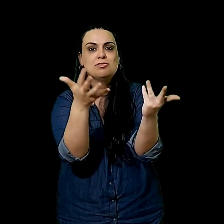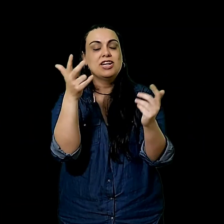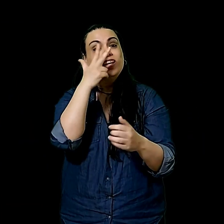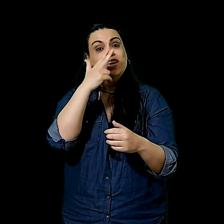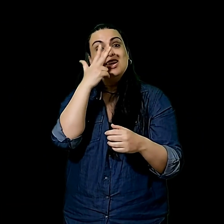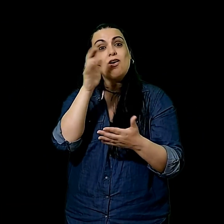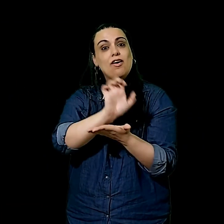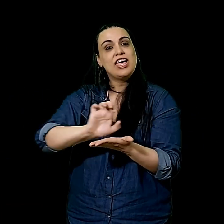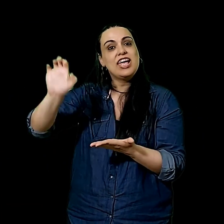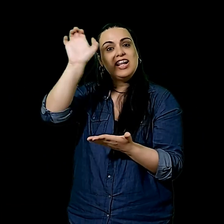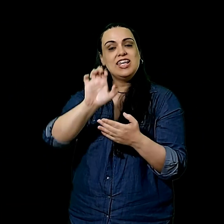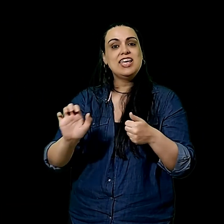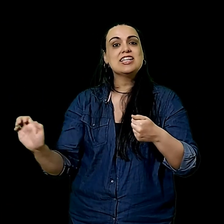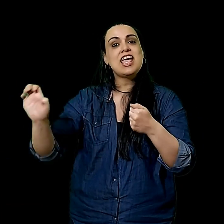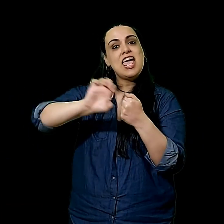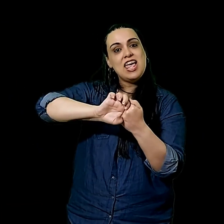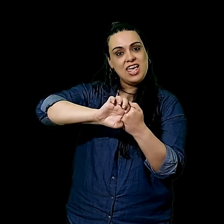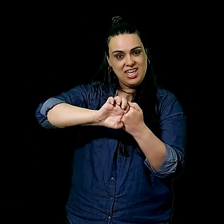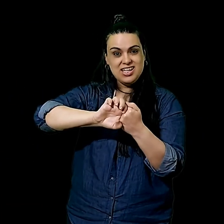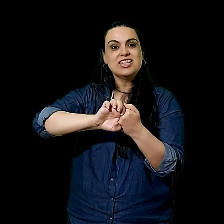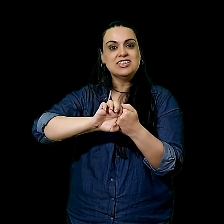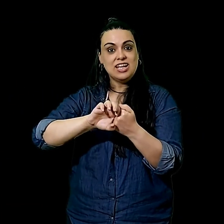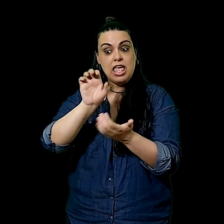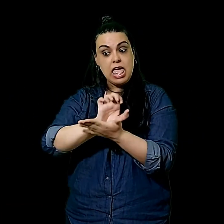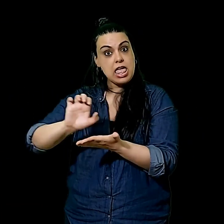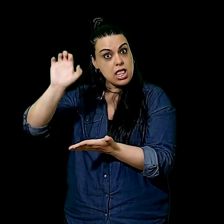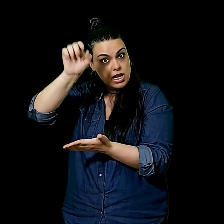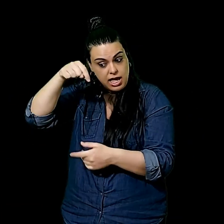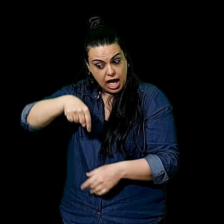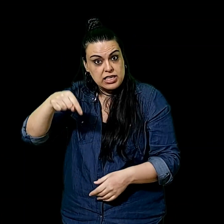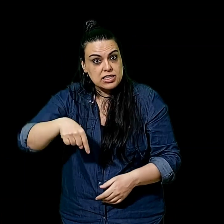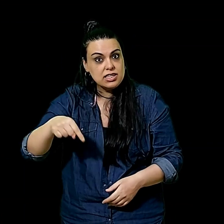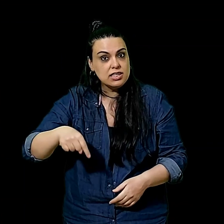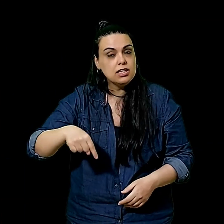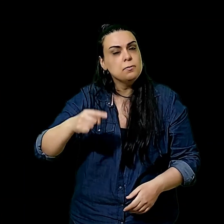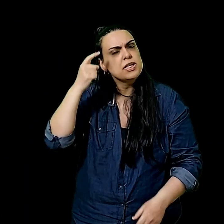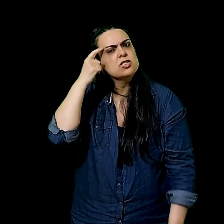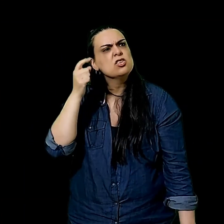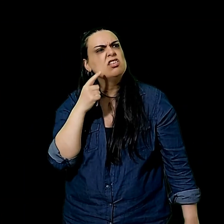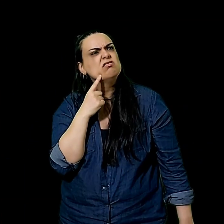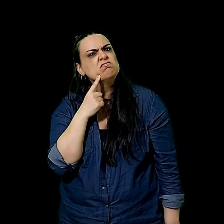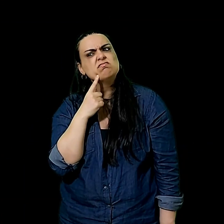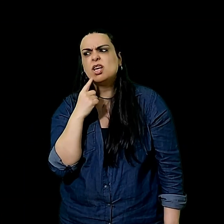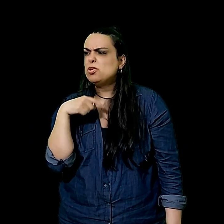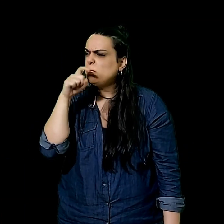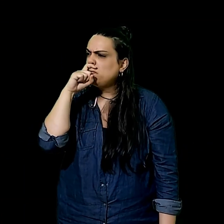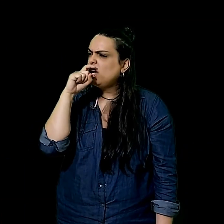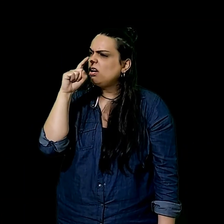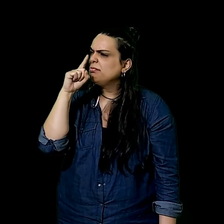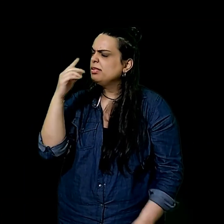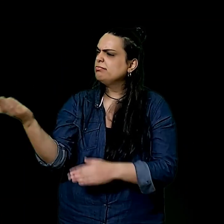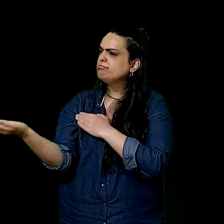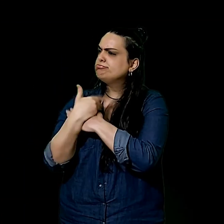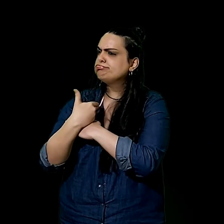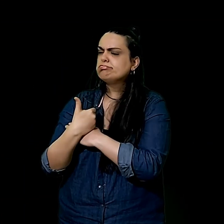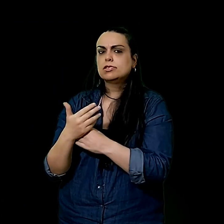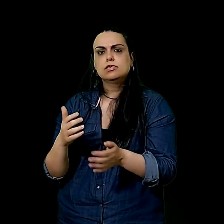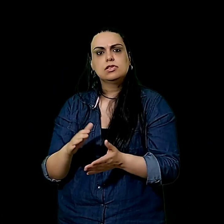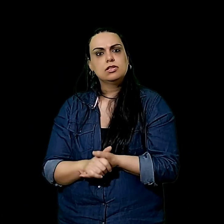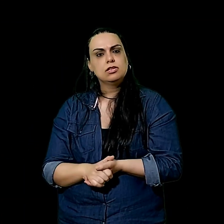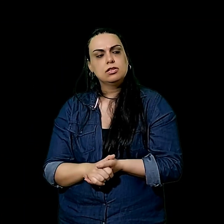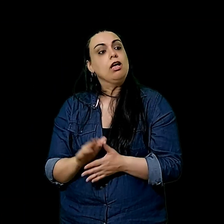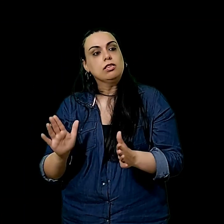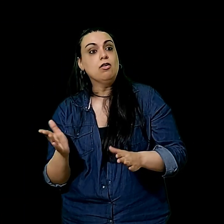Elias e Eliseu. Teve uma hora que Elias aqui na terra, ele pensou, não sou melhor do que os meus pais. Ok, então volta e